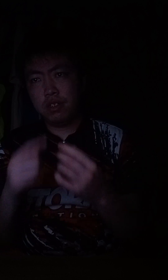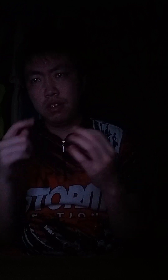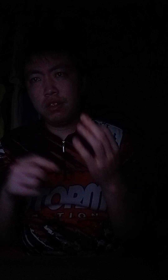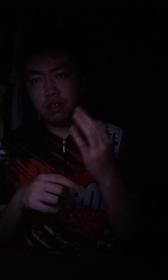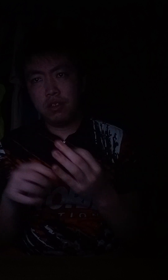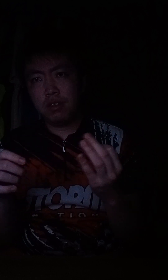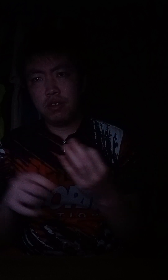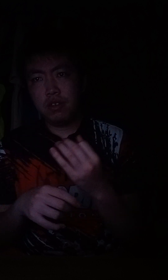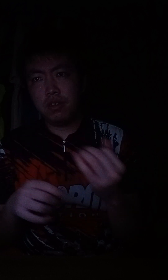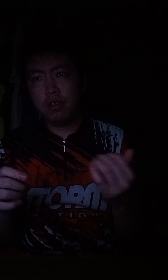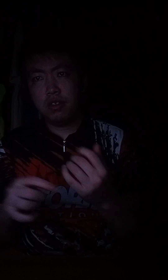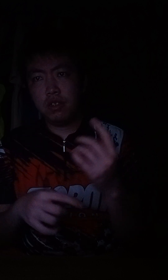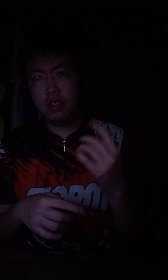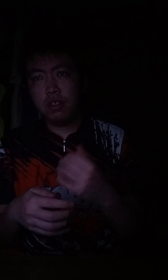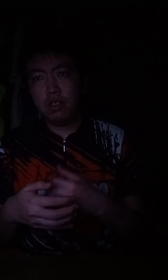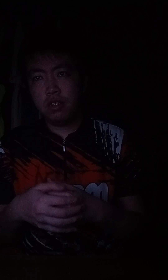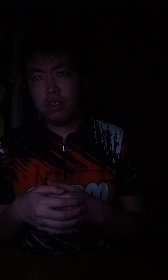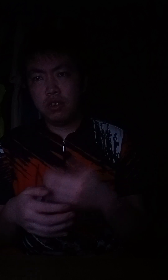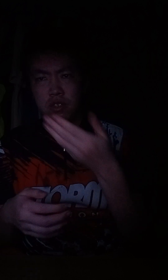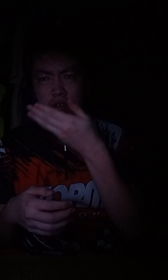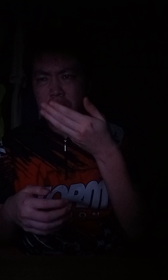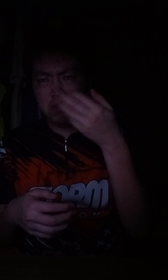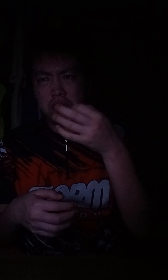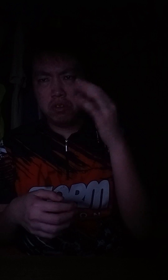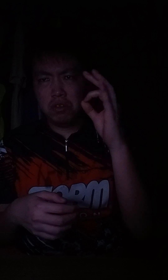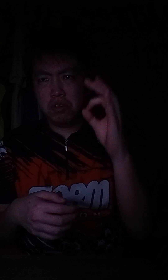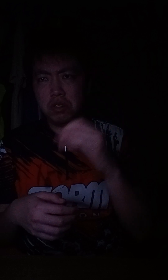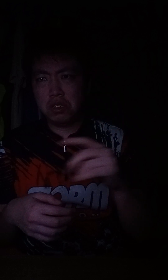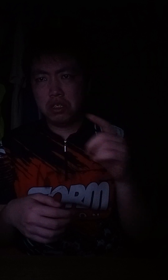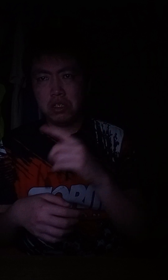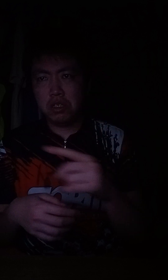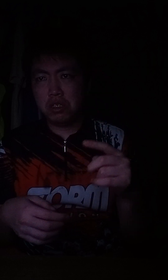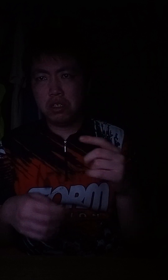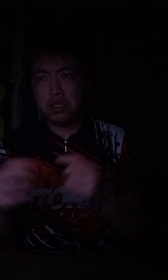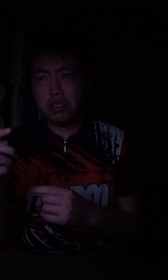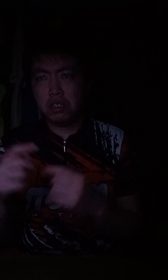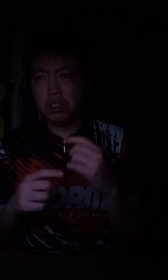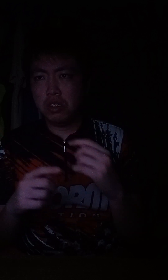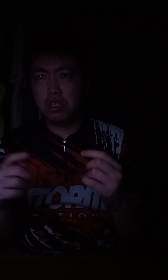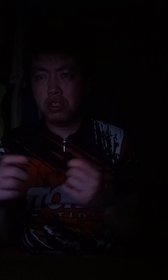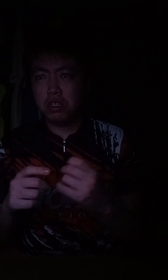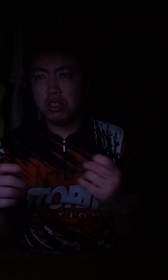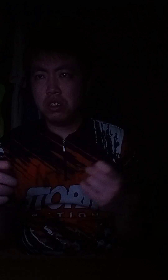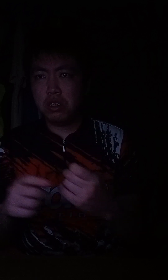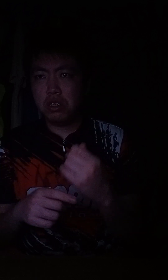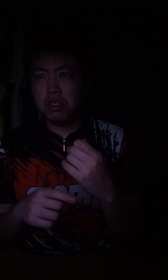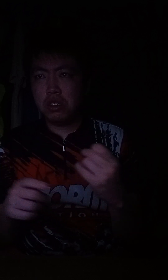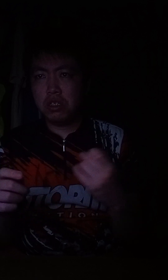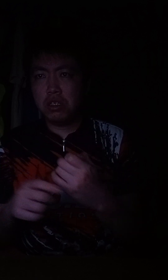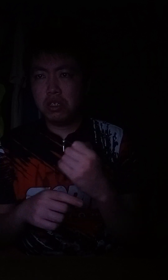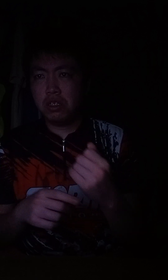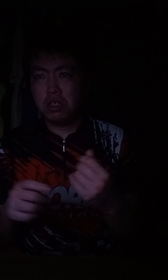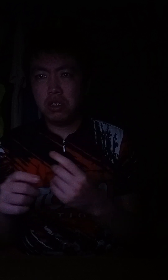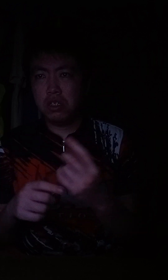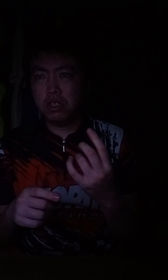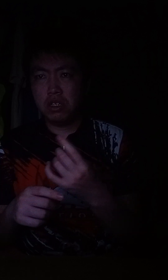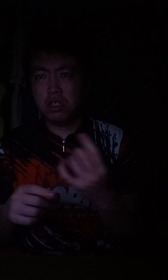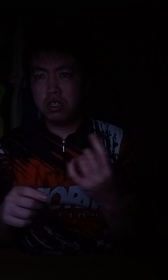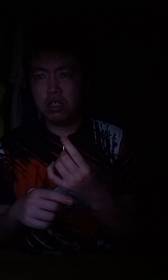있습니다. 불쾌하기도 하고 왜 그런 걸 설치하는지 이해도 안 되고 마음도 안 좋고